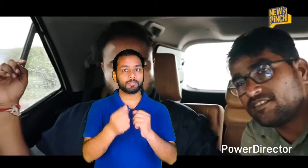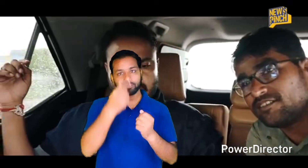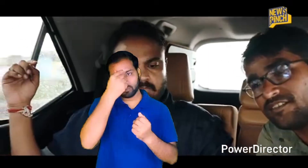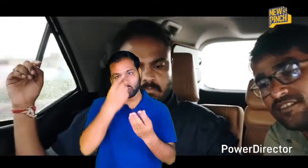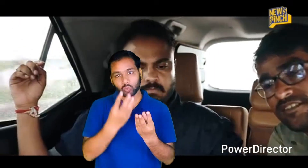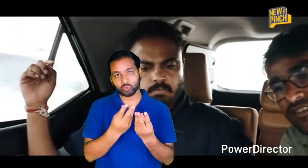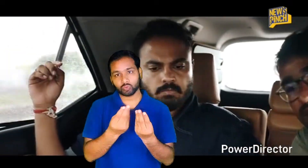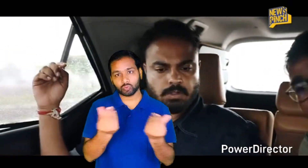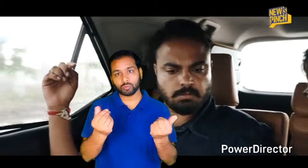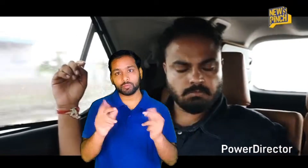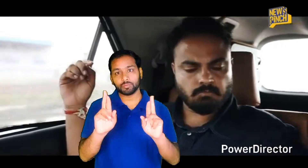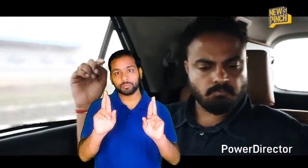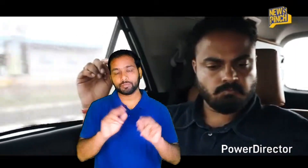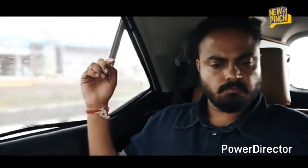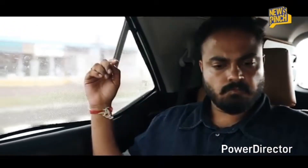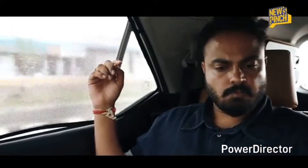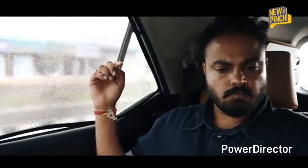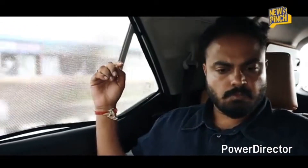जाएगा।